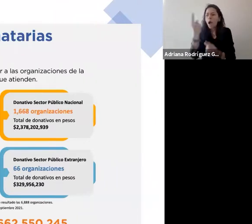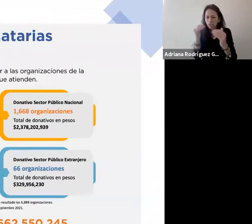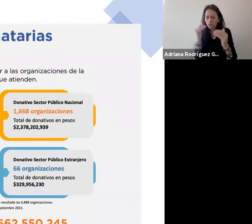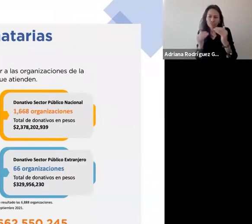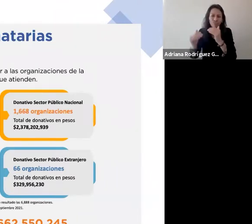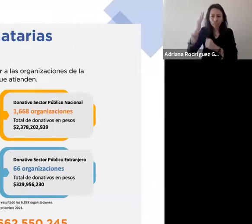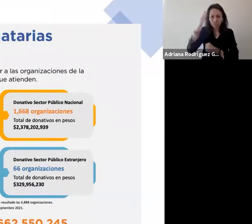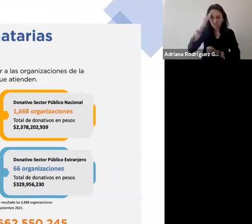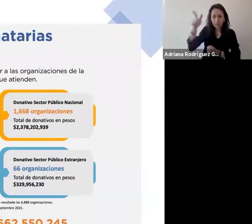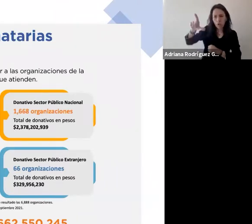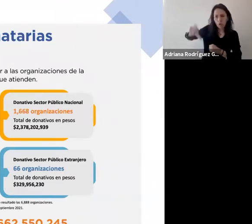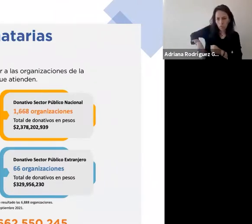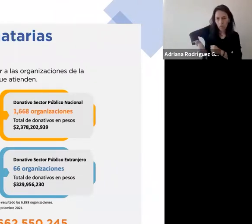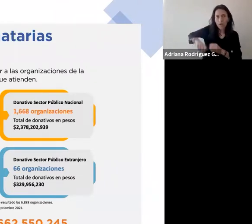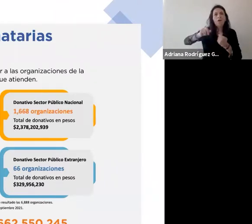general, estatales,